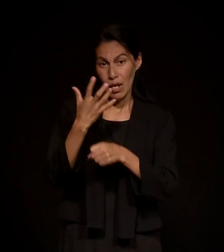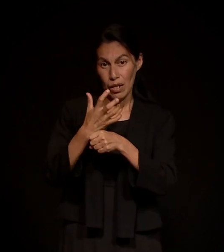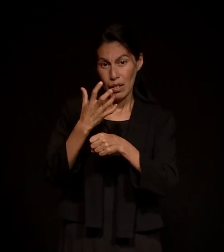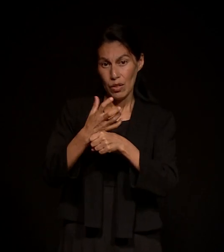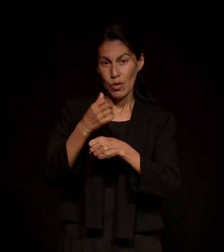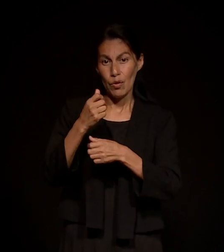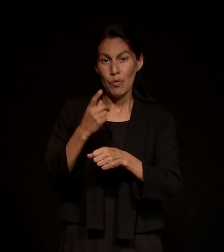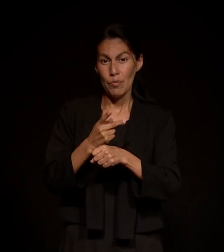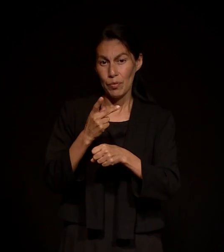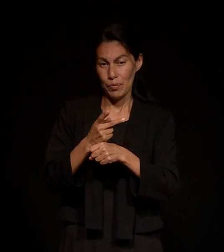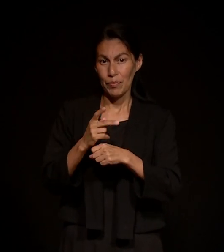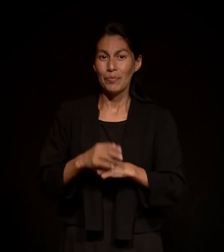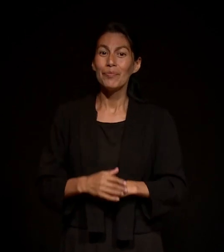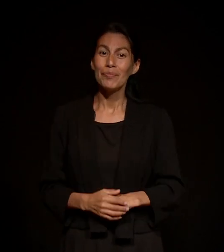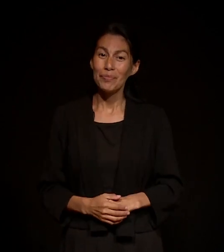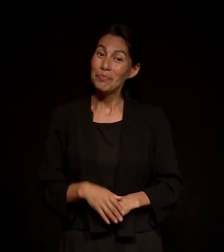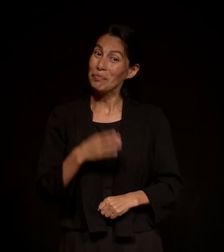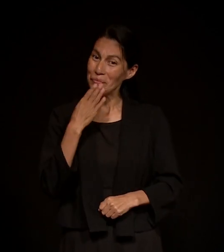5